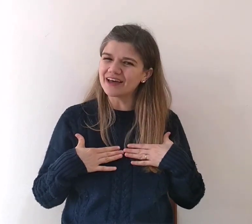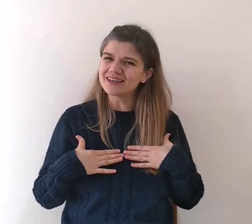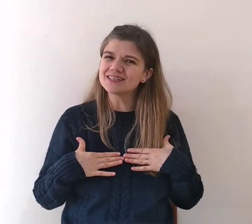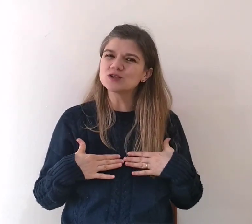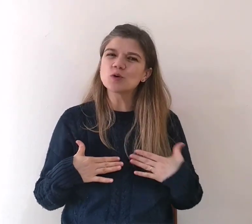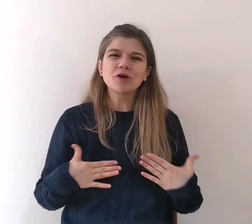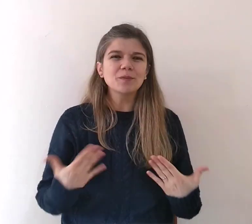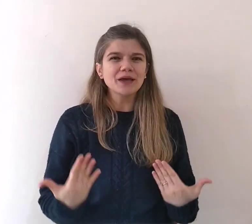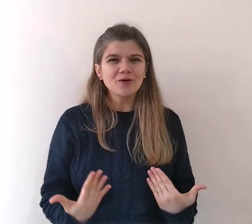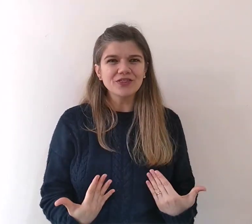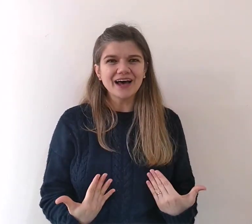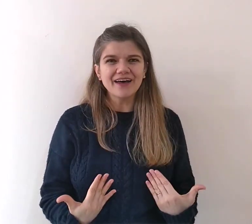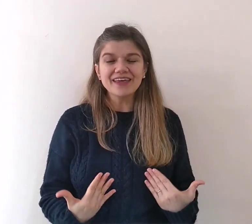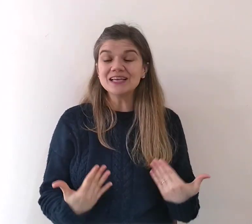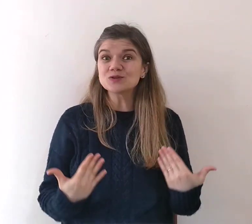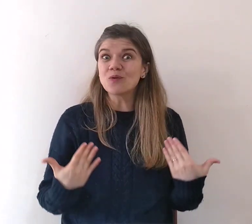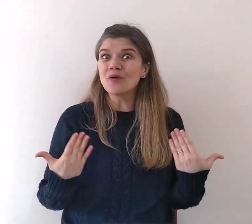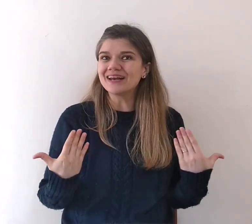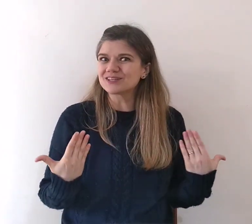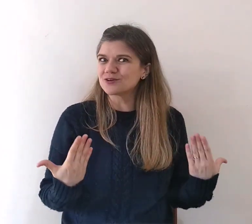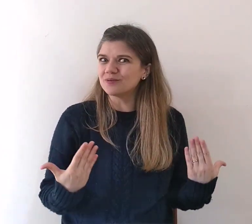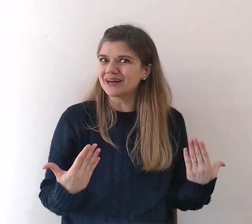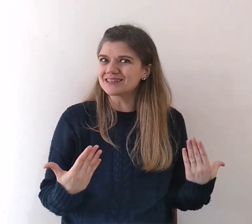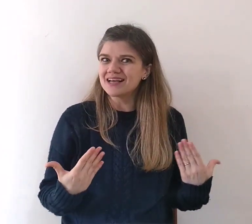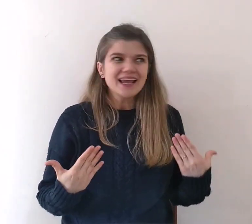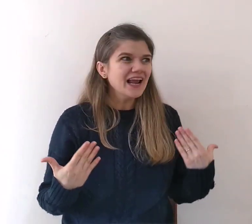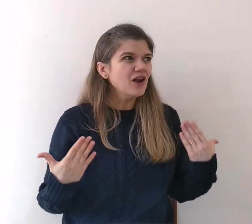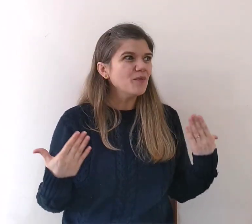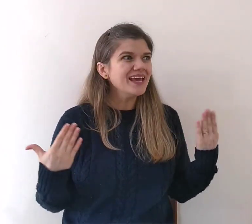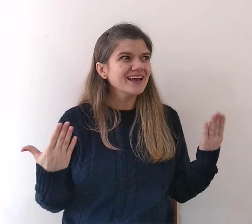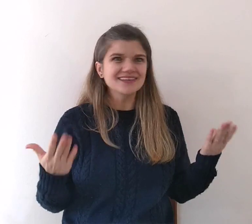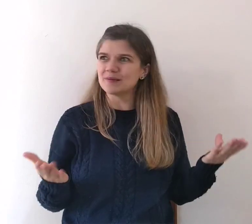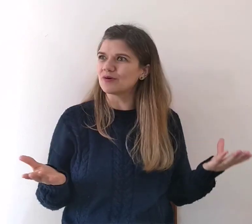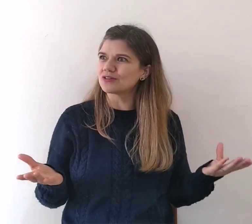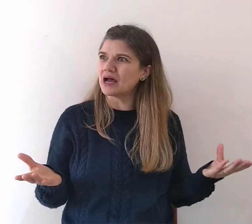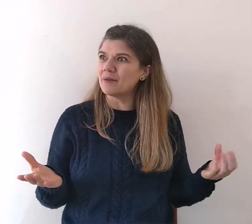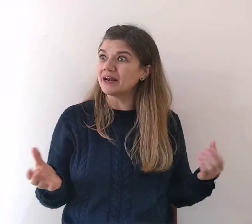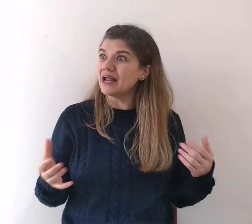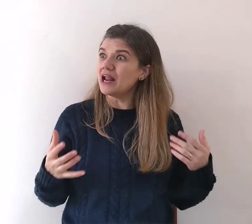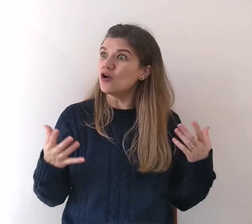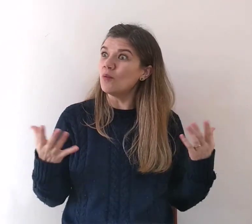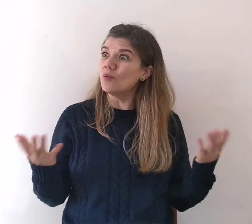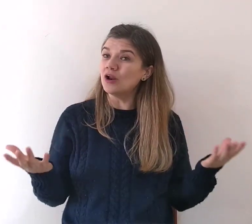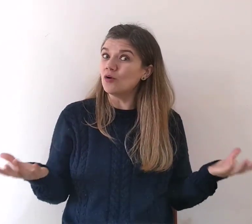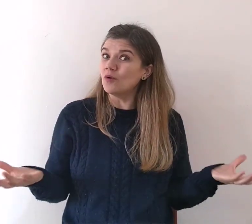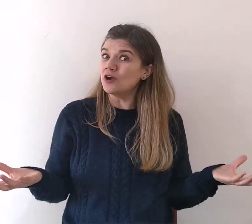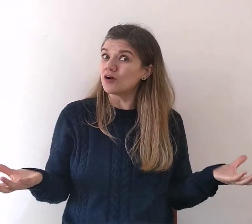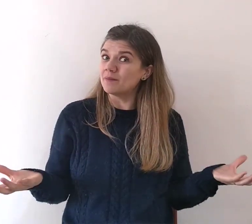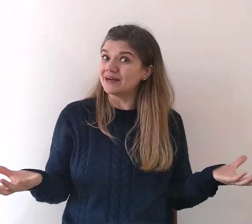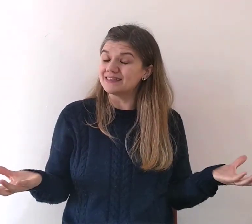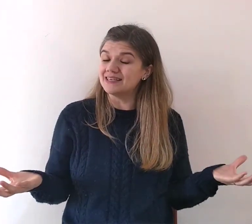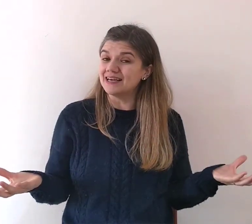confiadas en su propia bondad, en sus buenas obras, en lo bien que se portaban, en lo bueno que parecían.